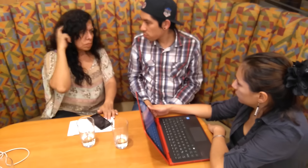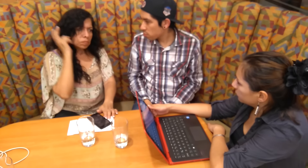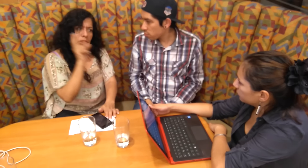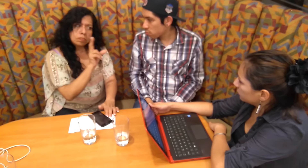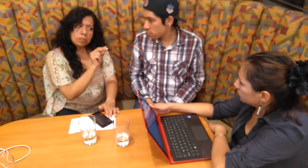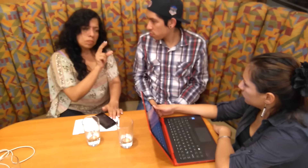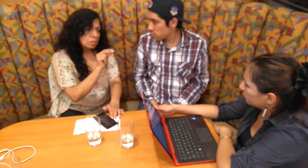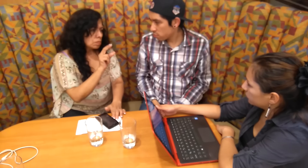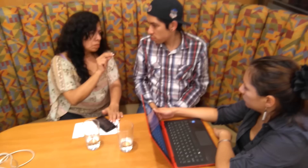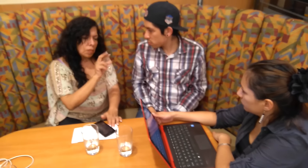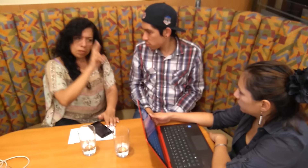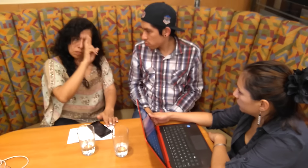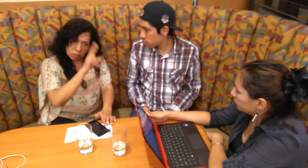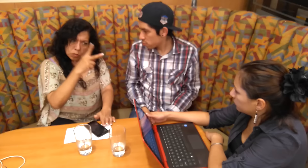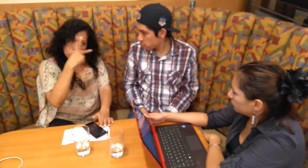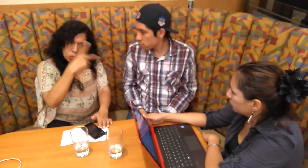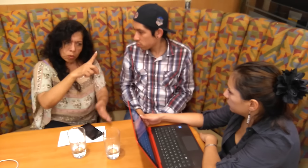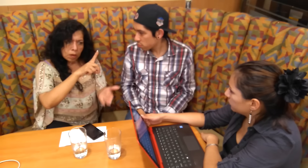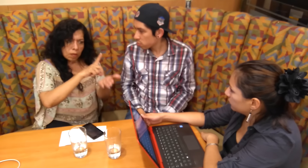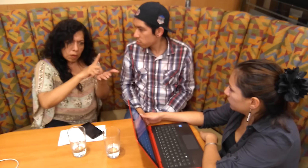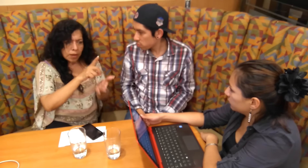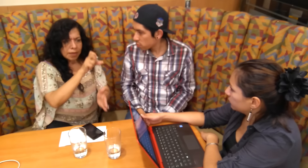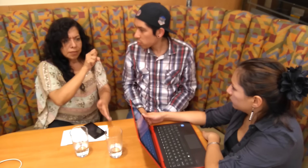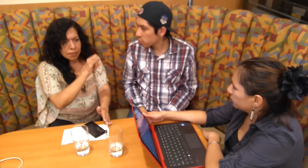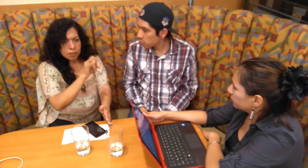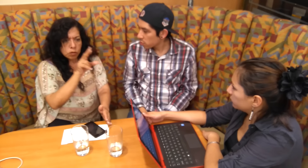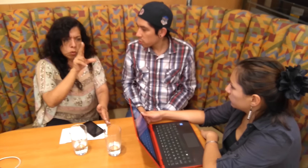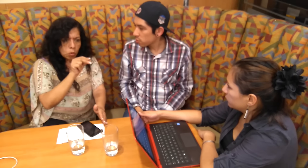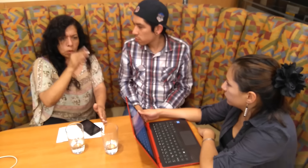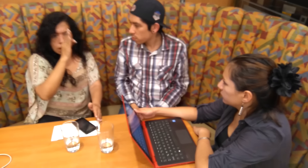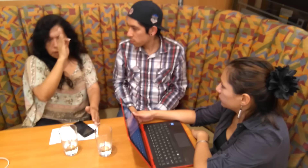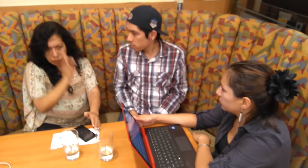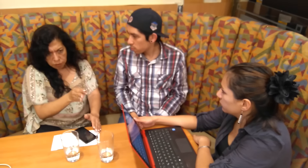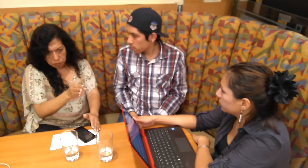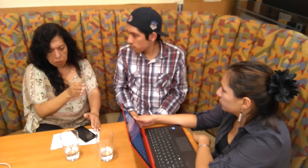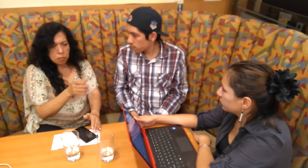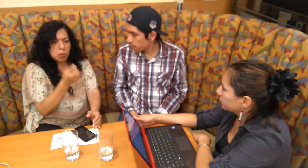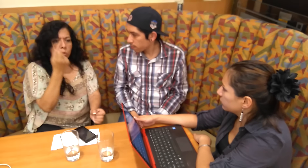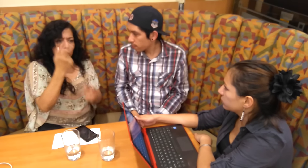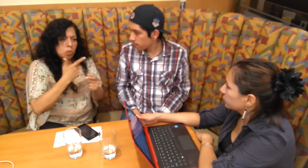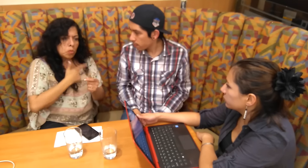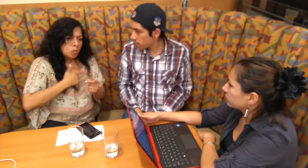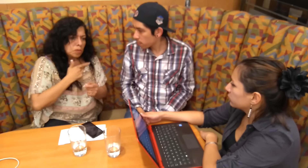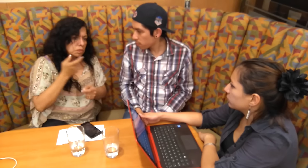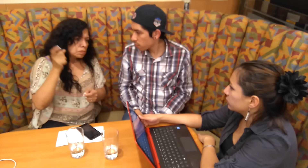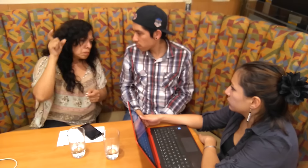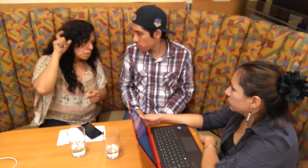sordo, forzosamente debes de tener el implante, pero no, es decisión de cada quien